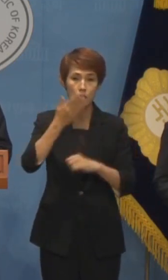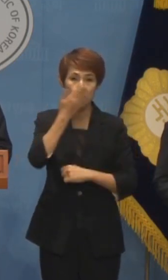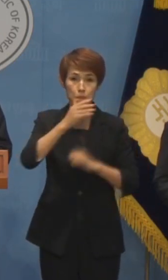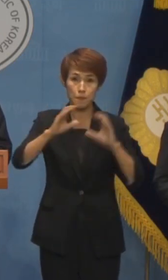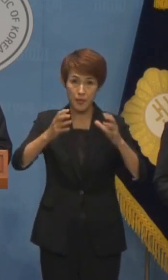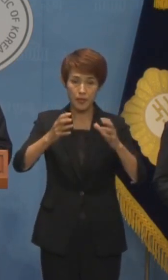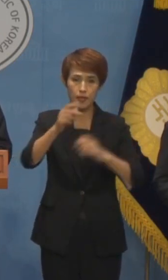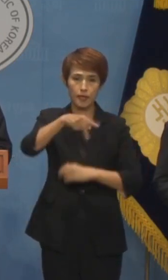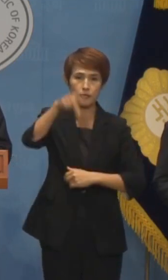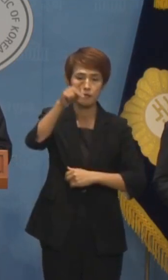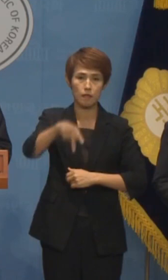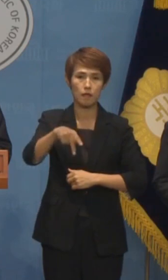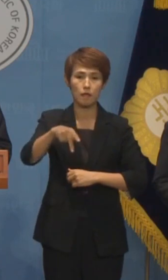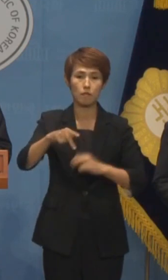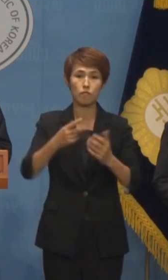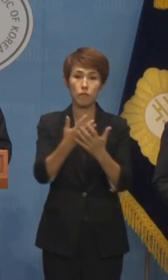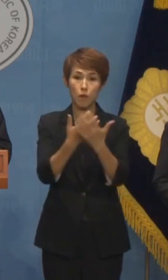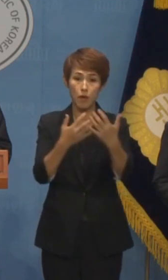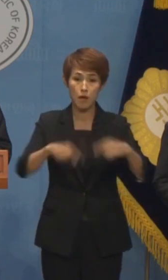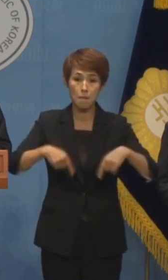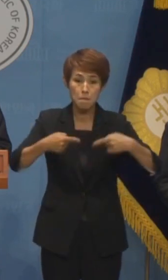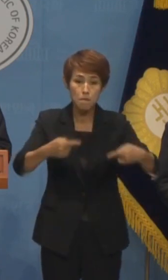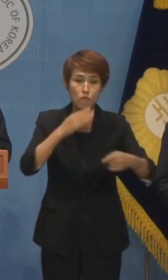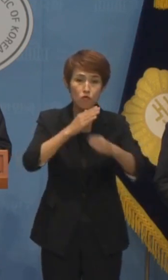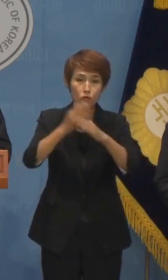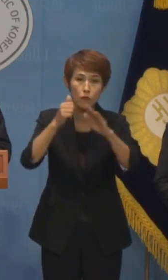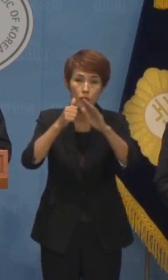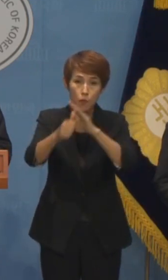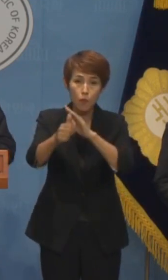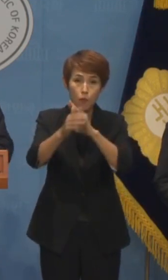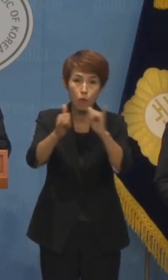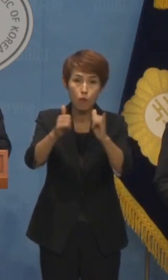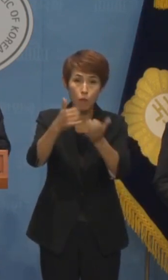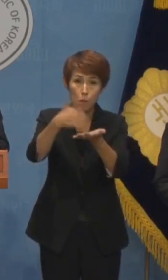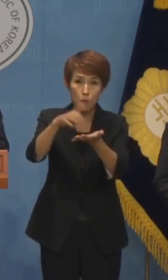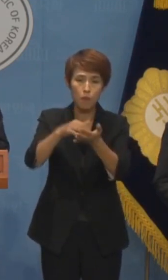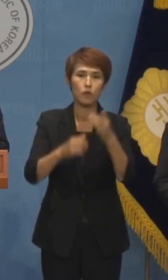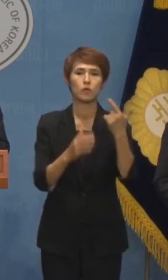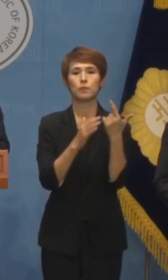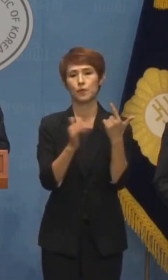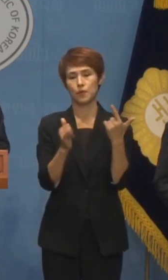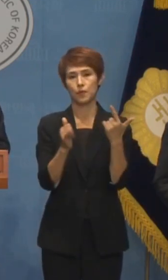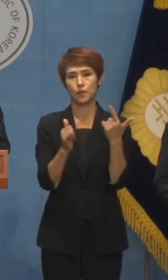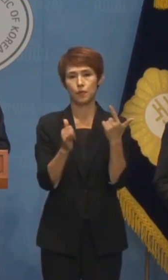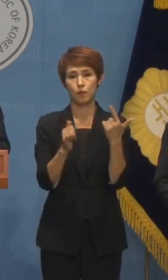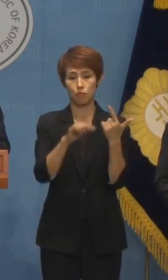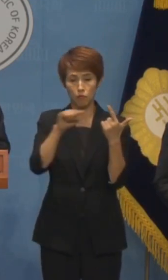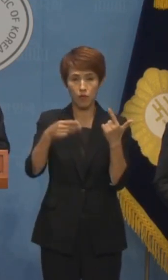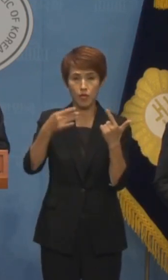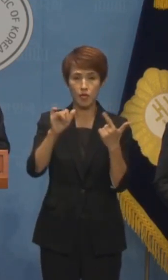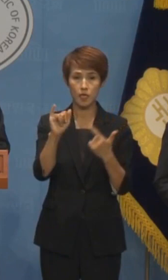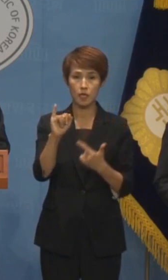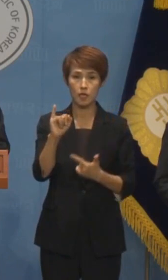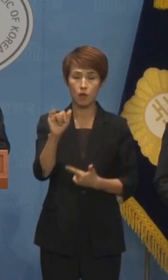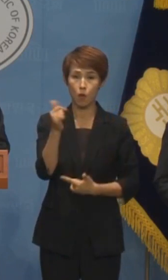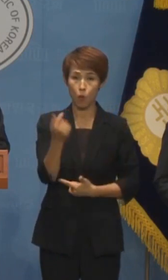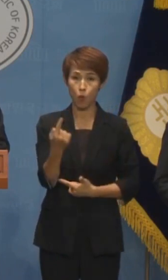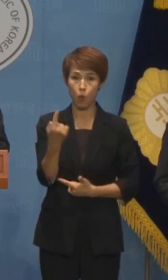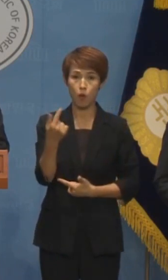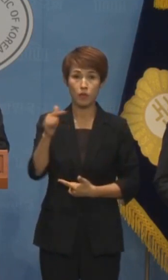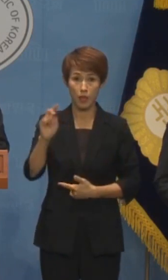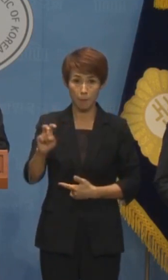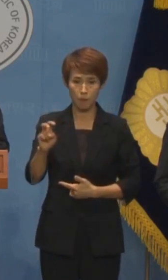아태 평화국제대회에 참석한 북측 대표단은 총 6명이며 이 중 리호남은